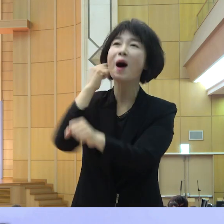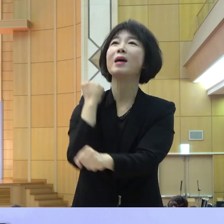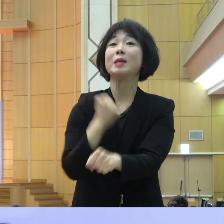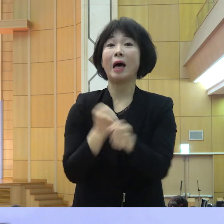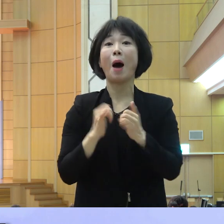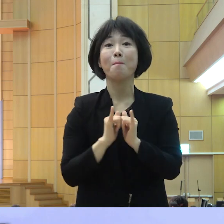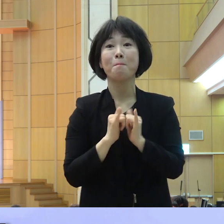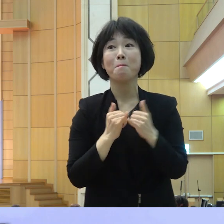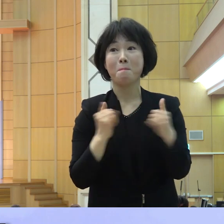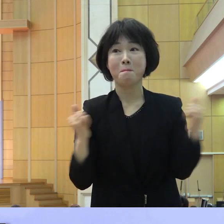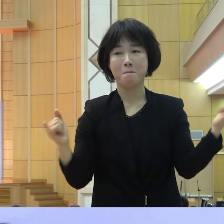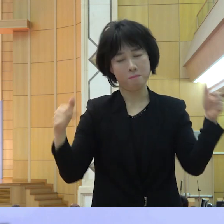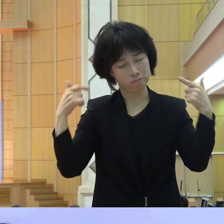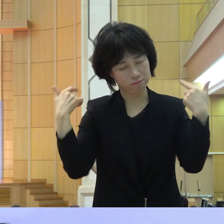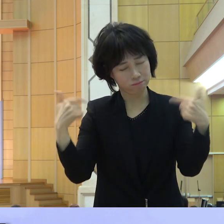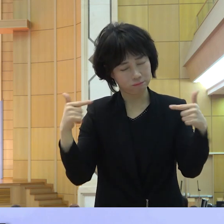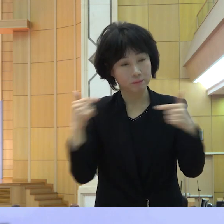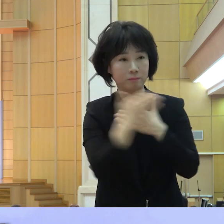사랑하는 자